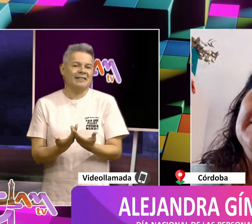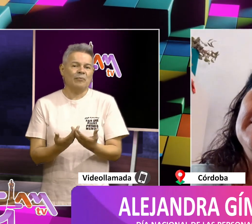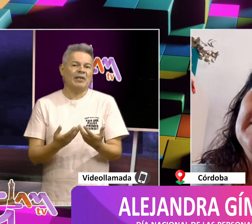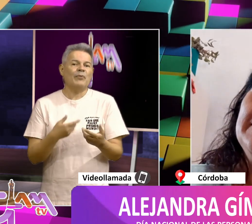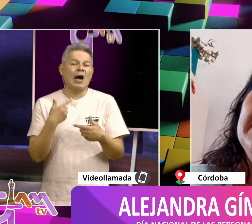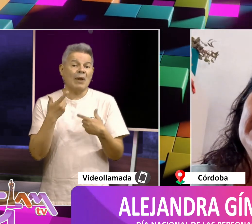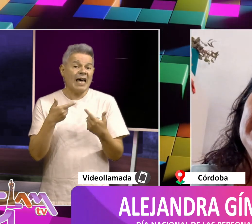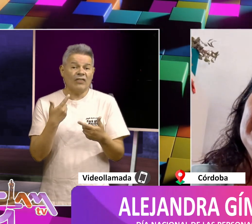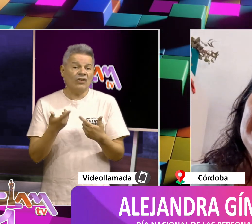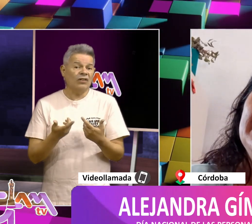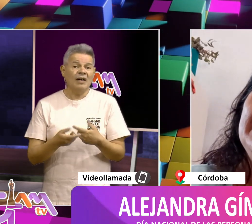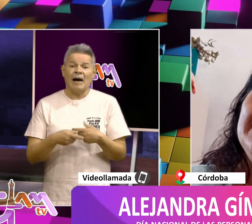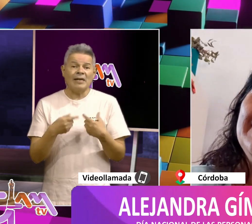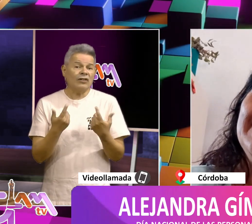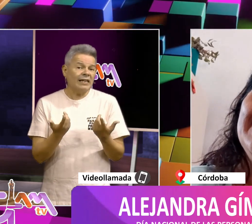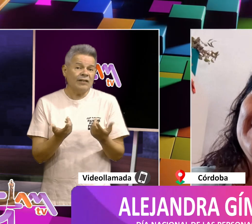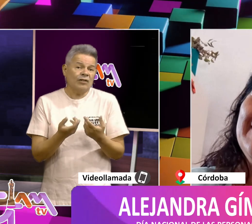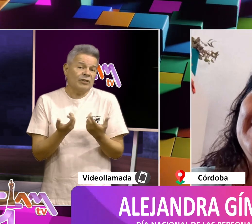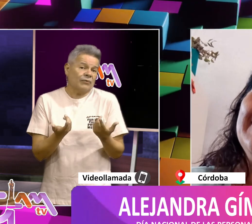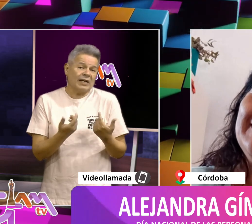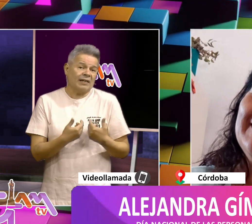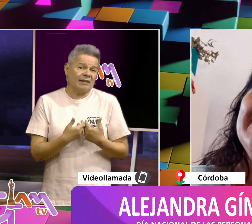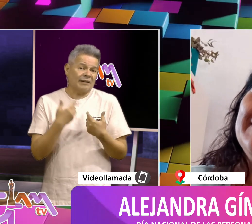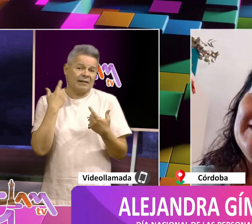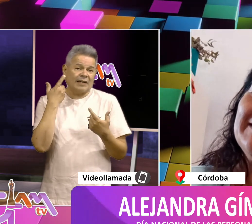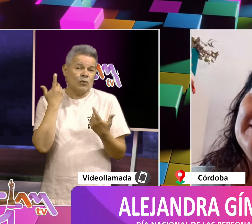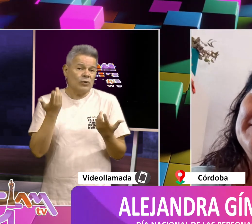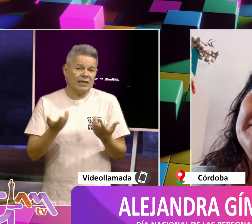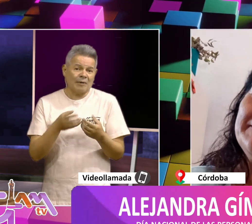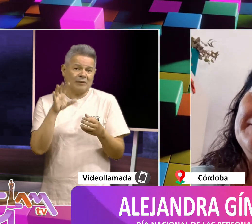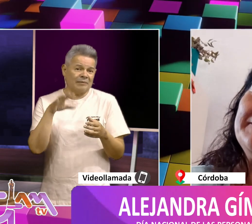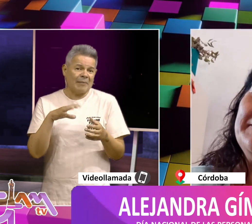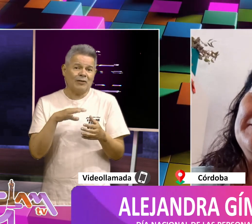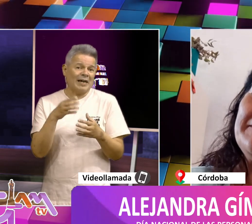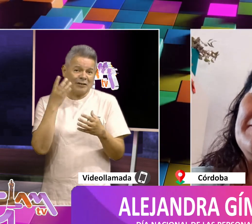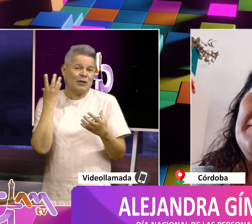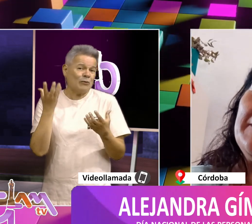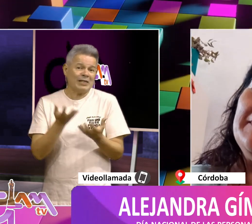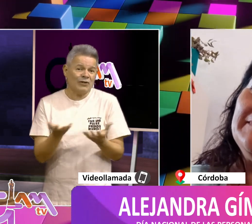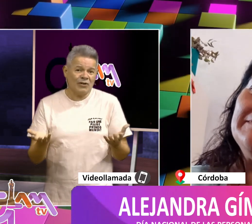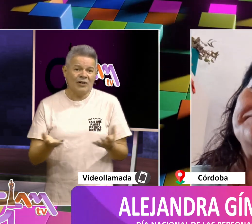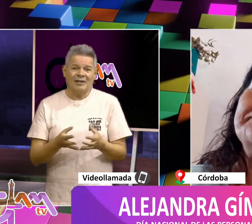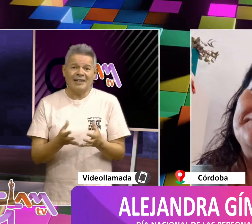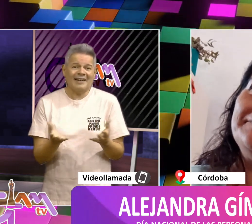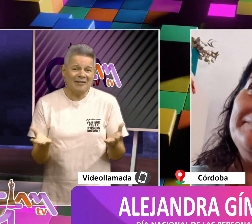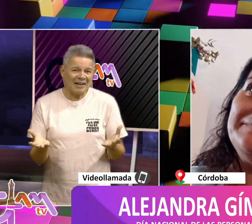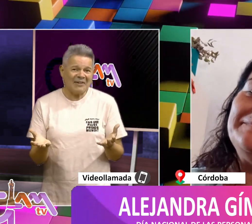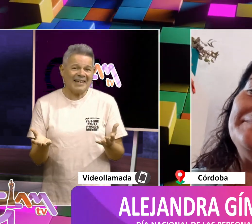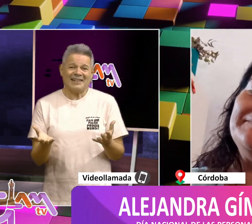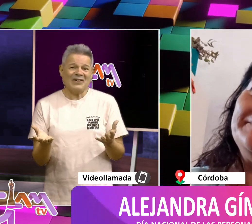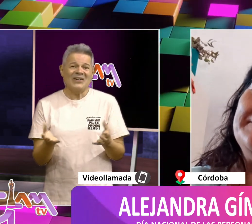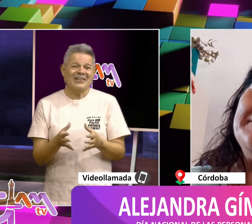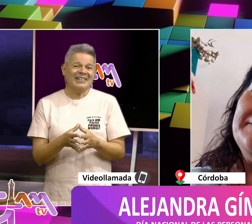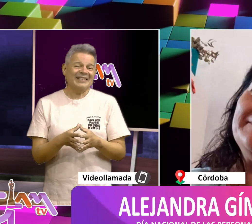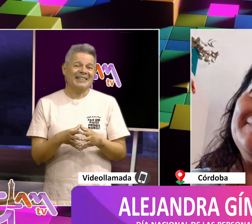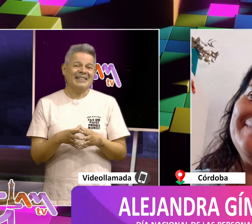ahí se desespera, pero hablándole lento como si fuera que escucha, hablando más lento escuchan, no, la verdad